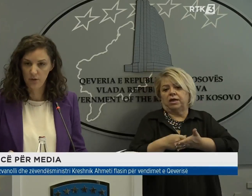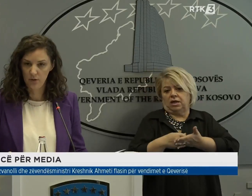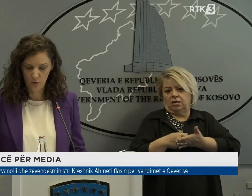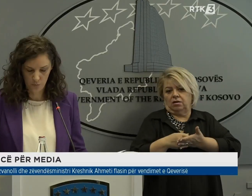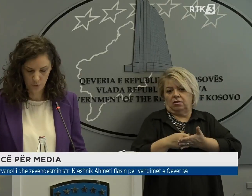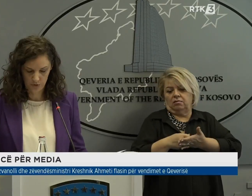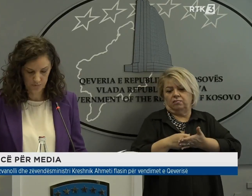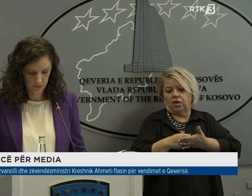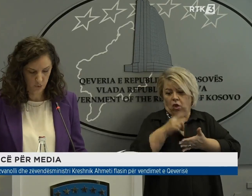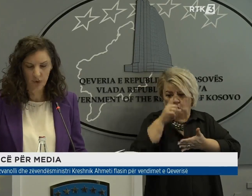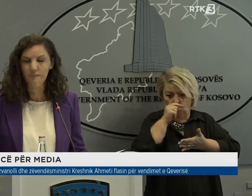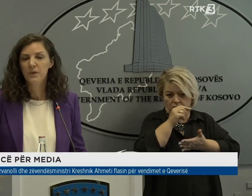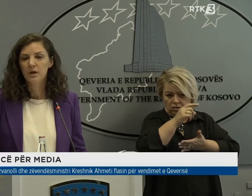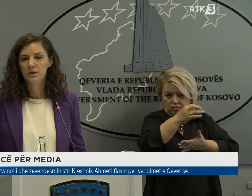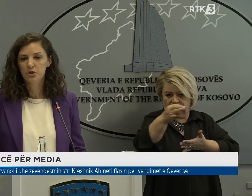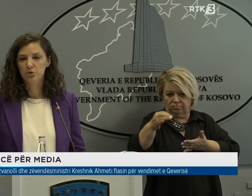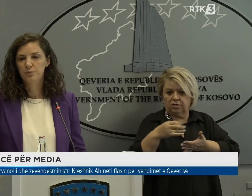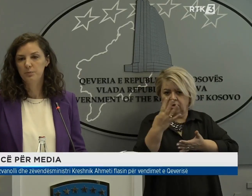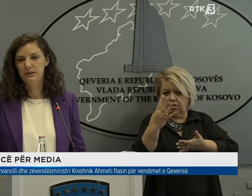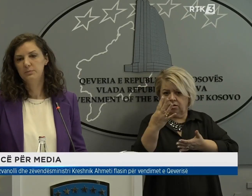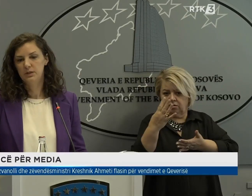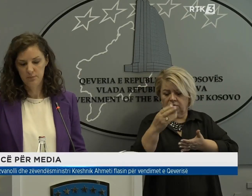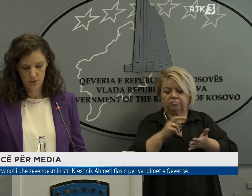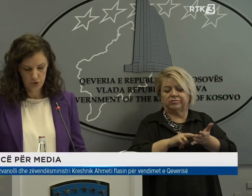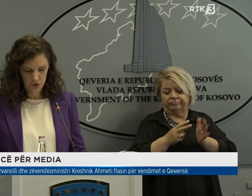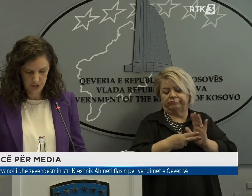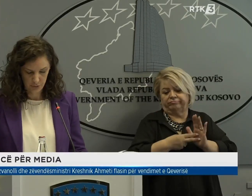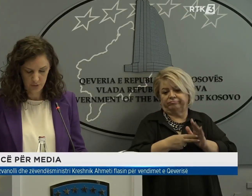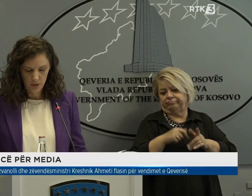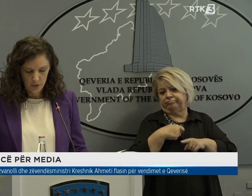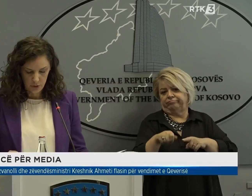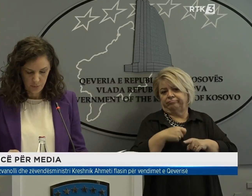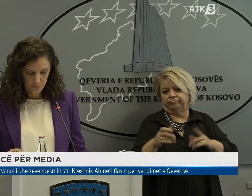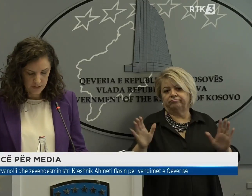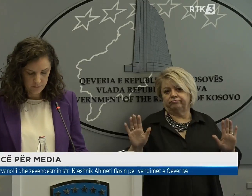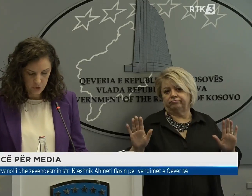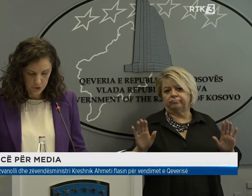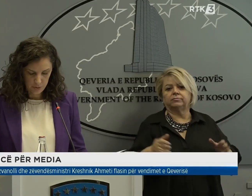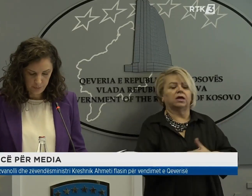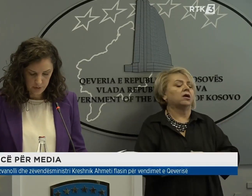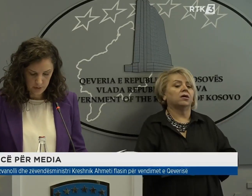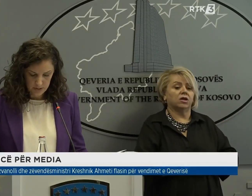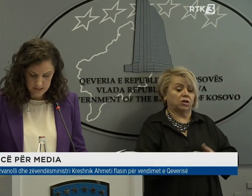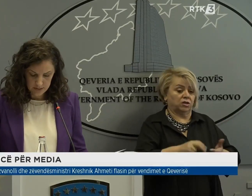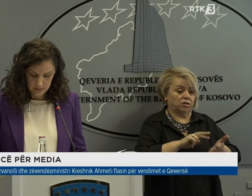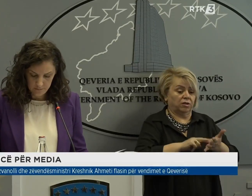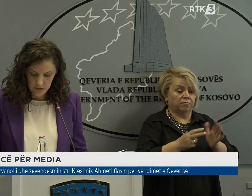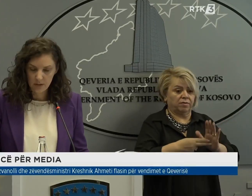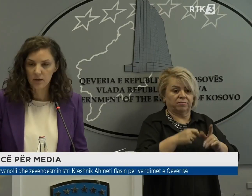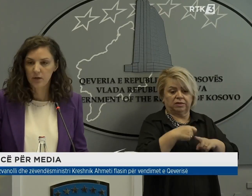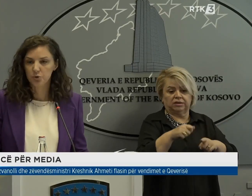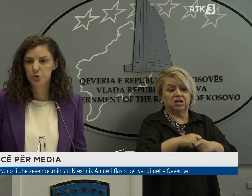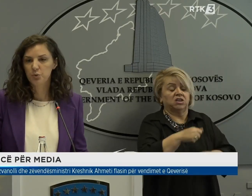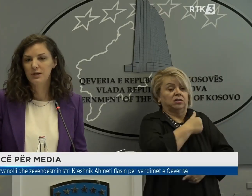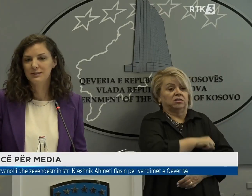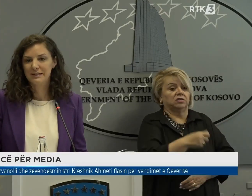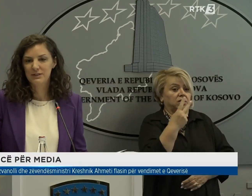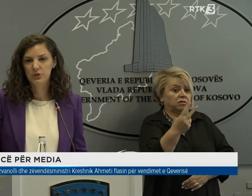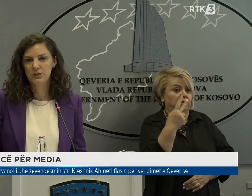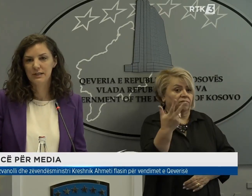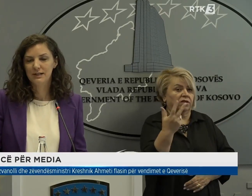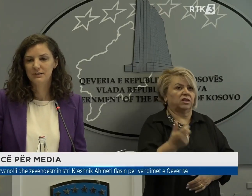për komunat veriore, është që ky problem tani më është zgjidhur. Një problem që për 23 vite në ka